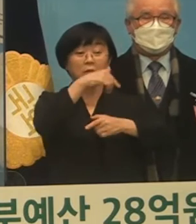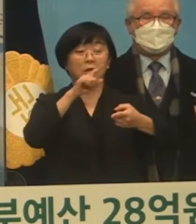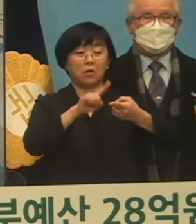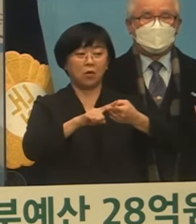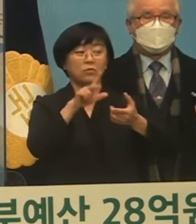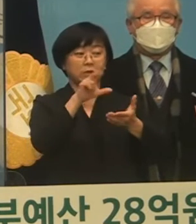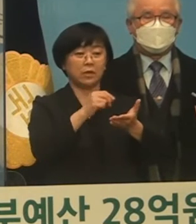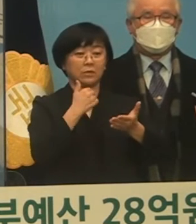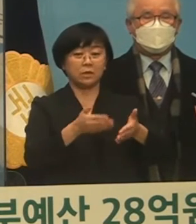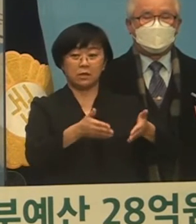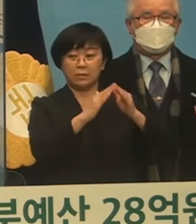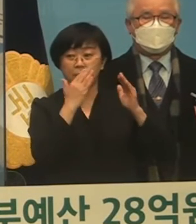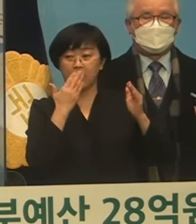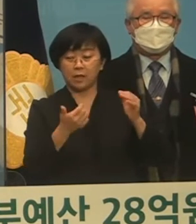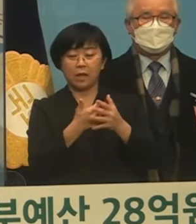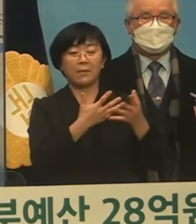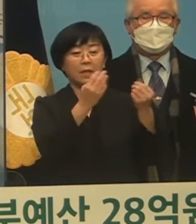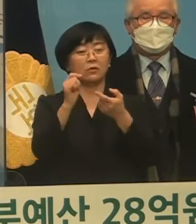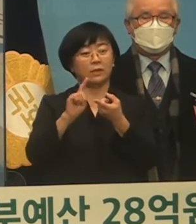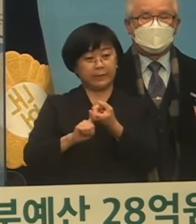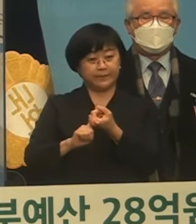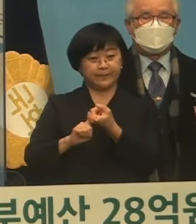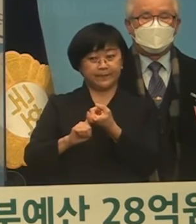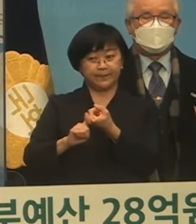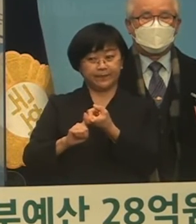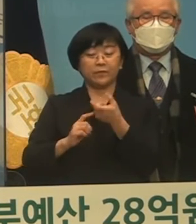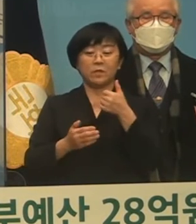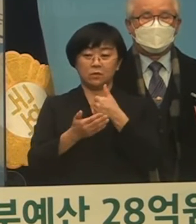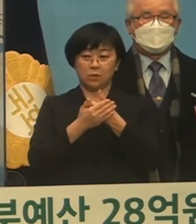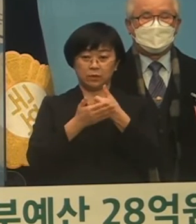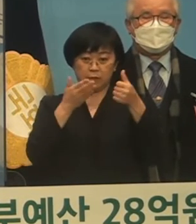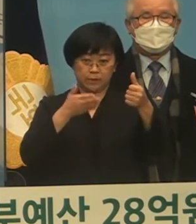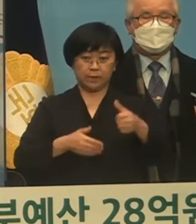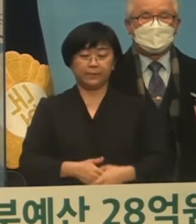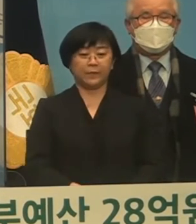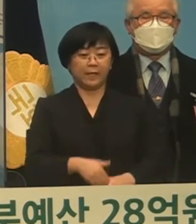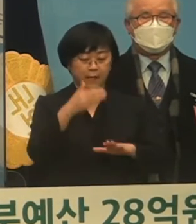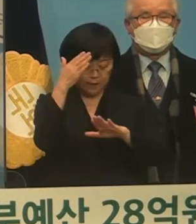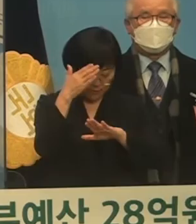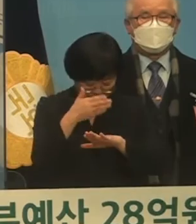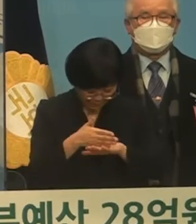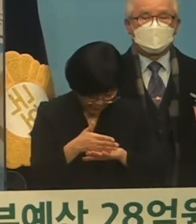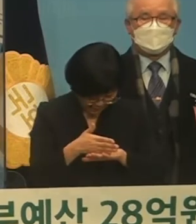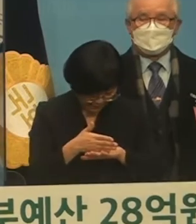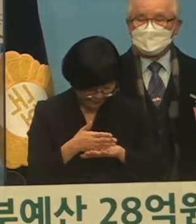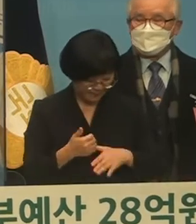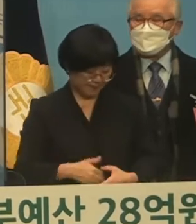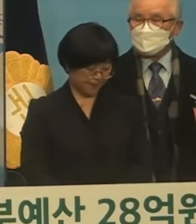설립이 될 수 있도록 많은 관심과 지원을 부탁드리겠습니다. 고맙습니다.